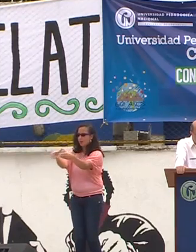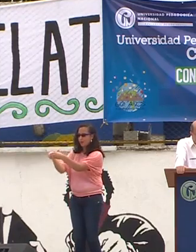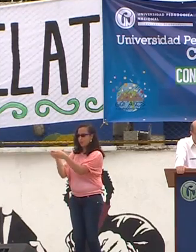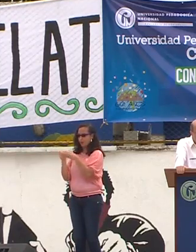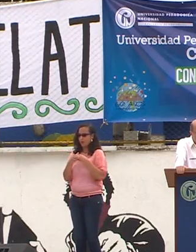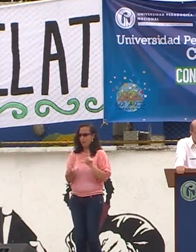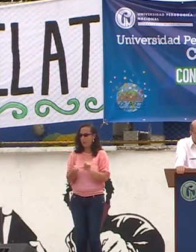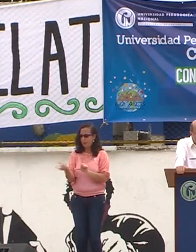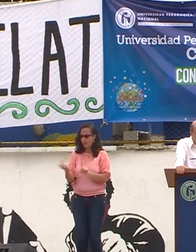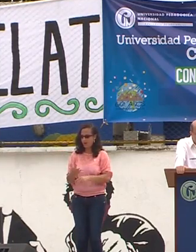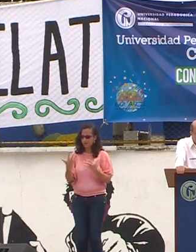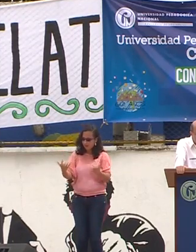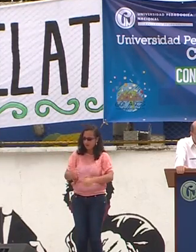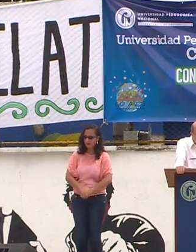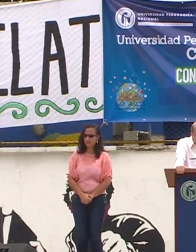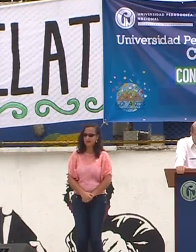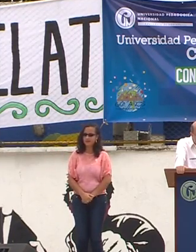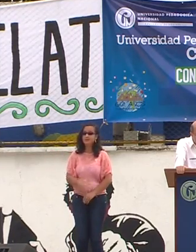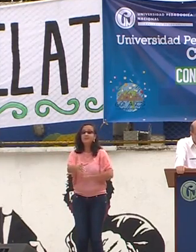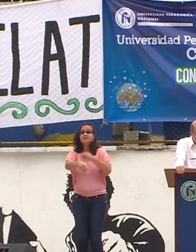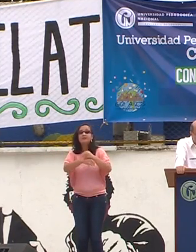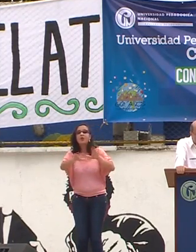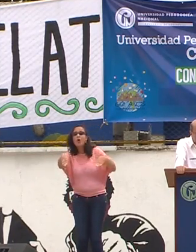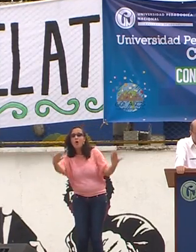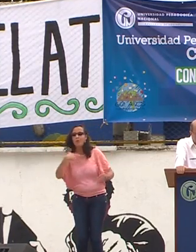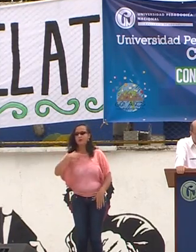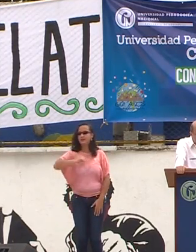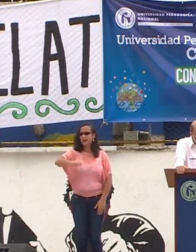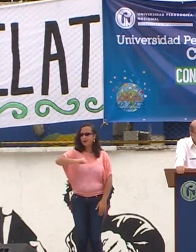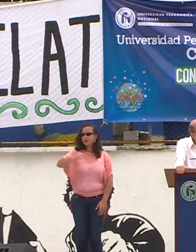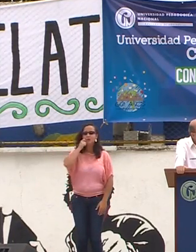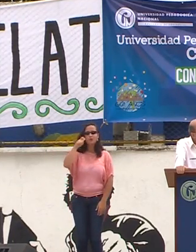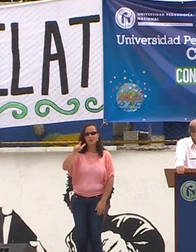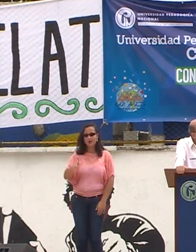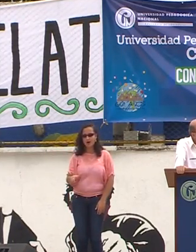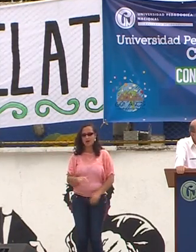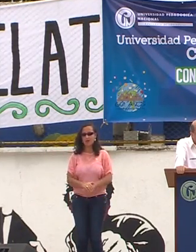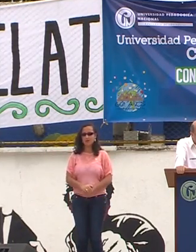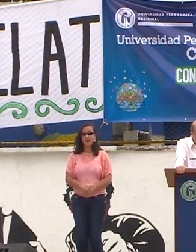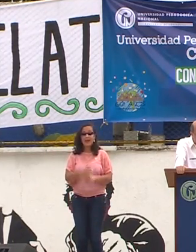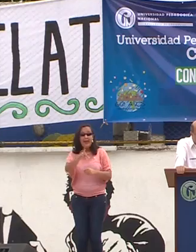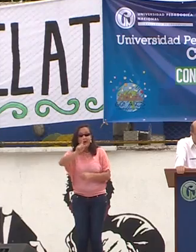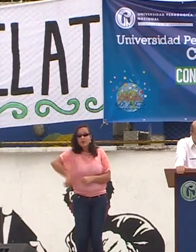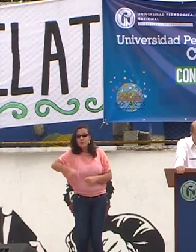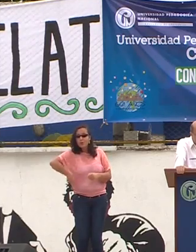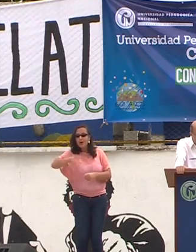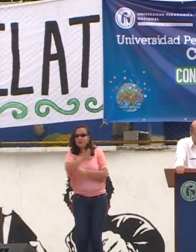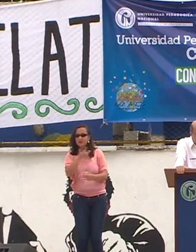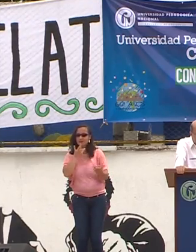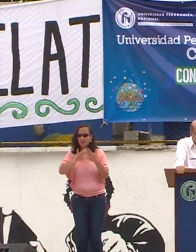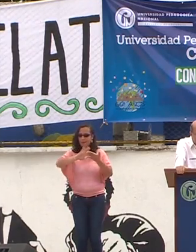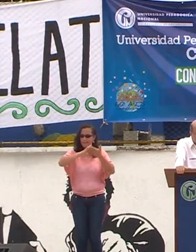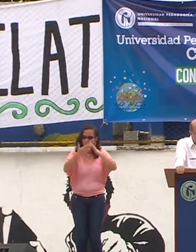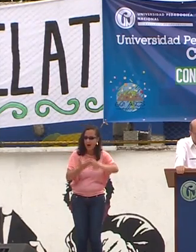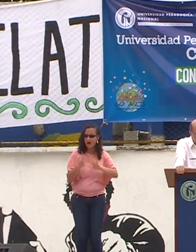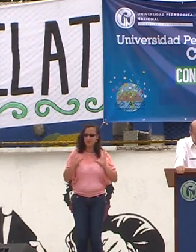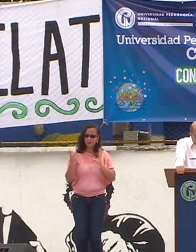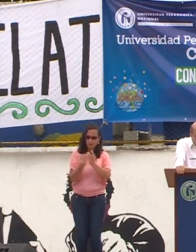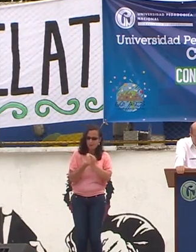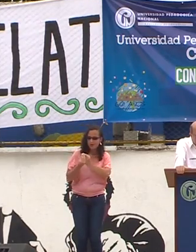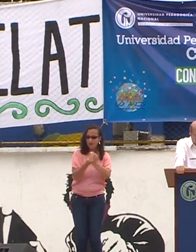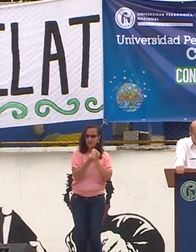populares, observatorios de derechos humanos, escuelas para la paz y la convivencia y la